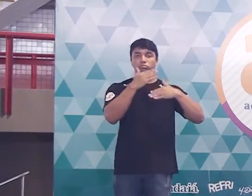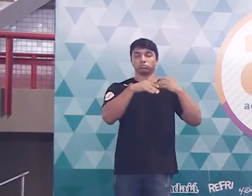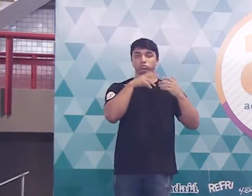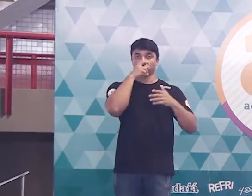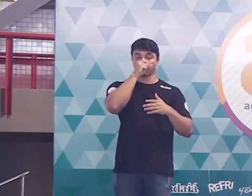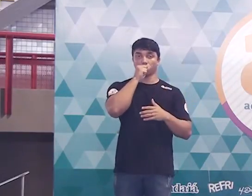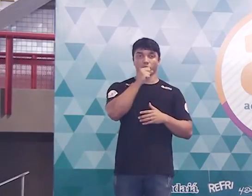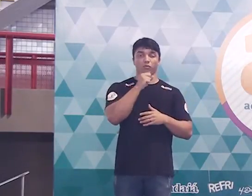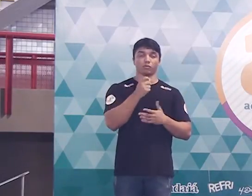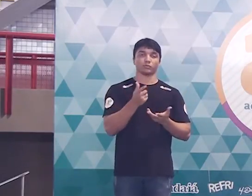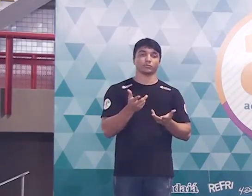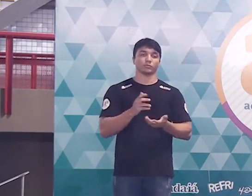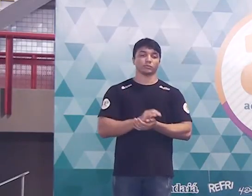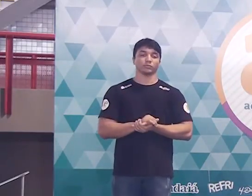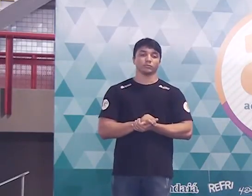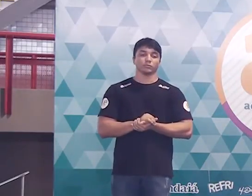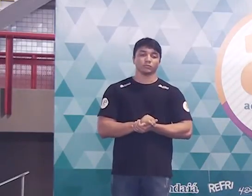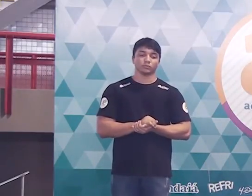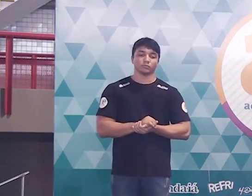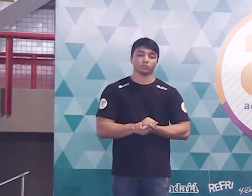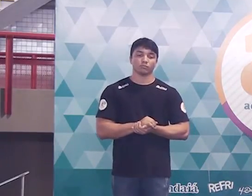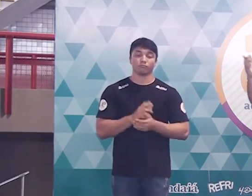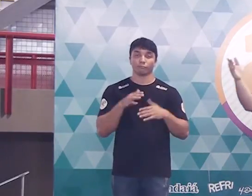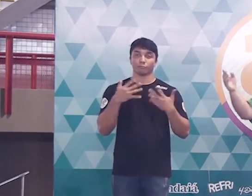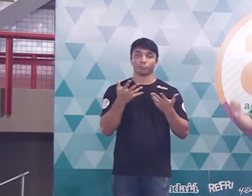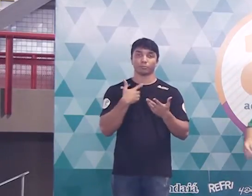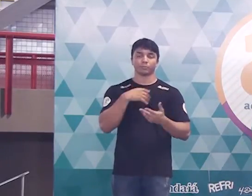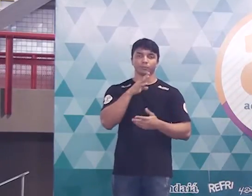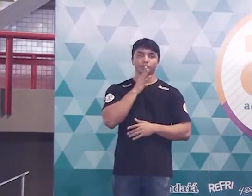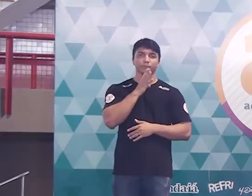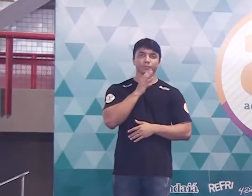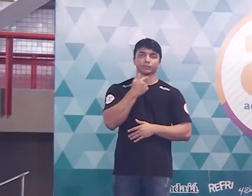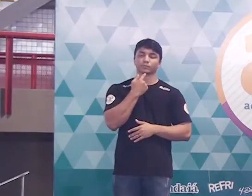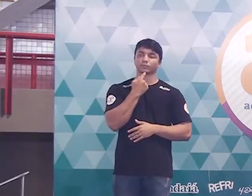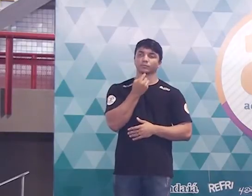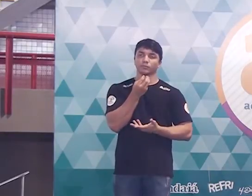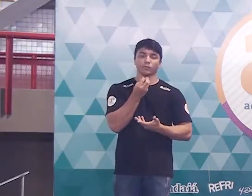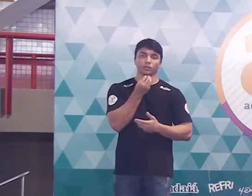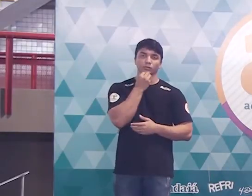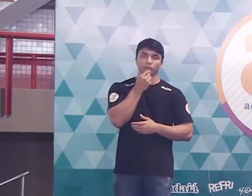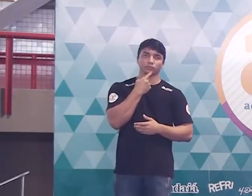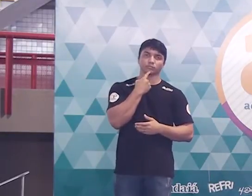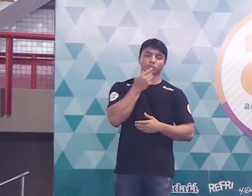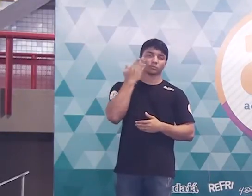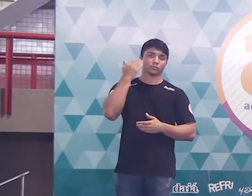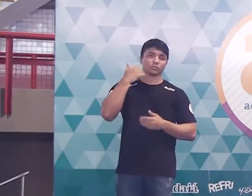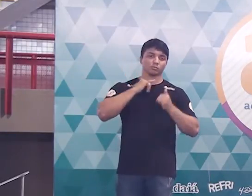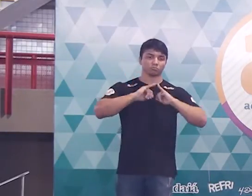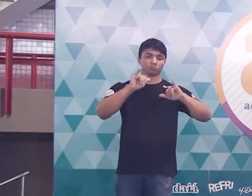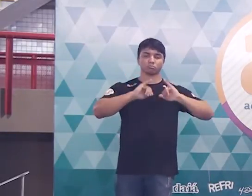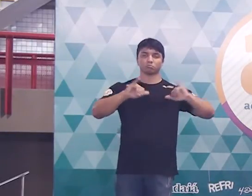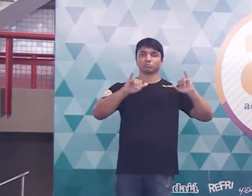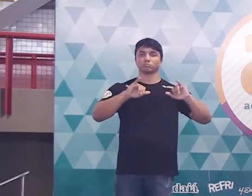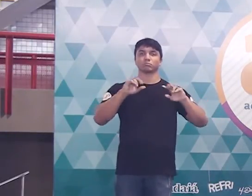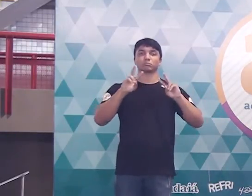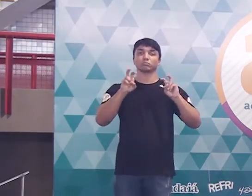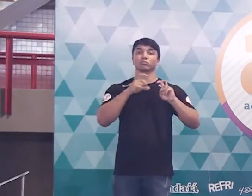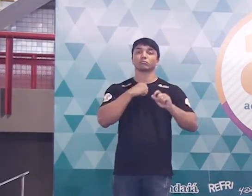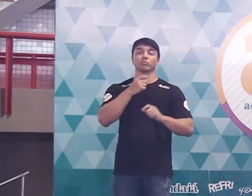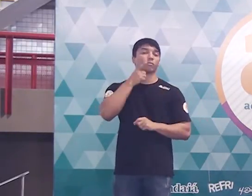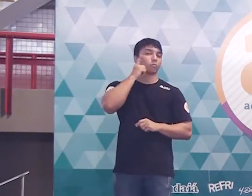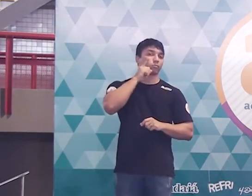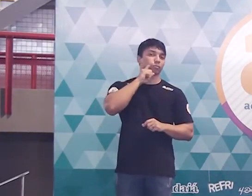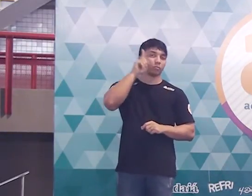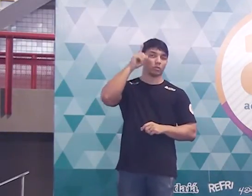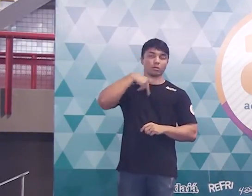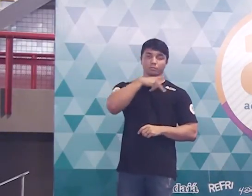quê? Se intensificou. Vocês devem ter acompanhado noticiários recentes que o presidente dos